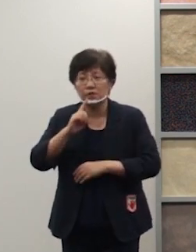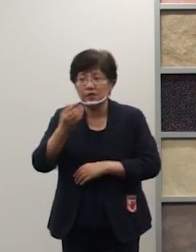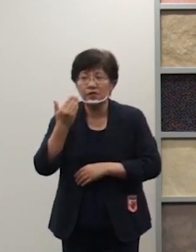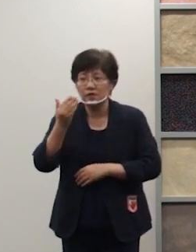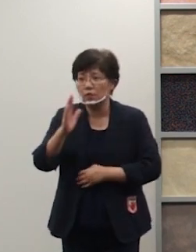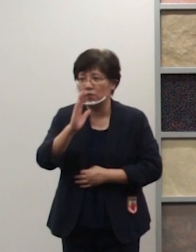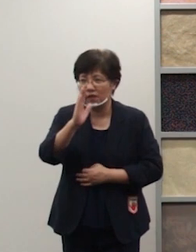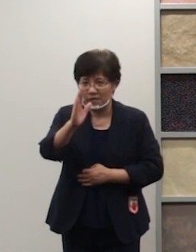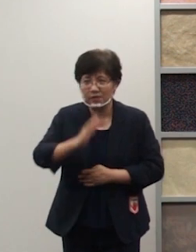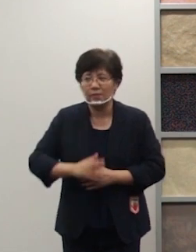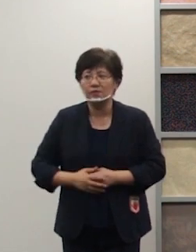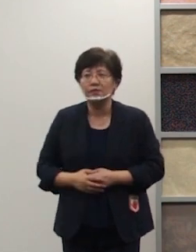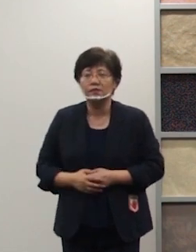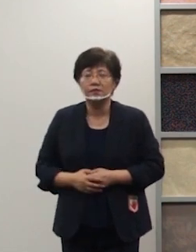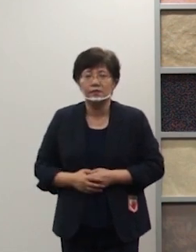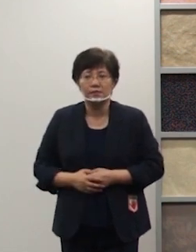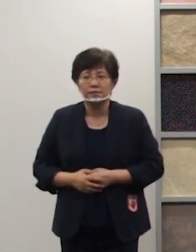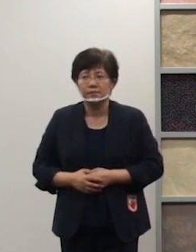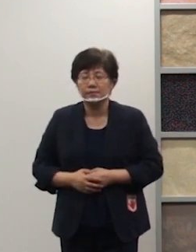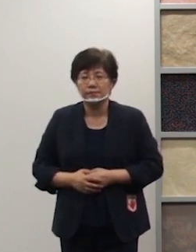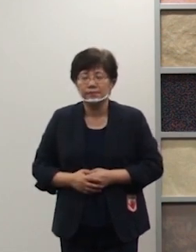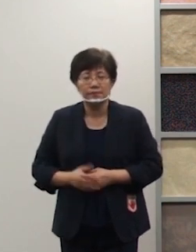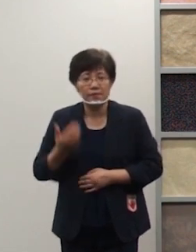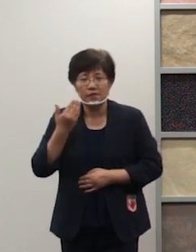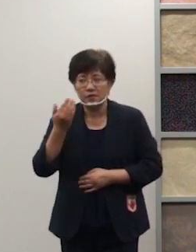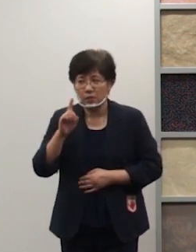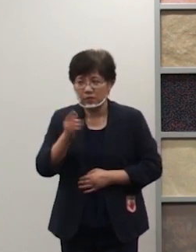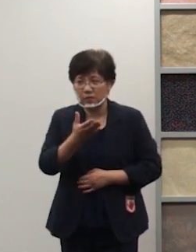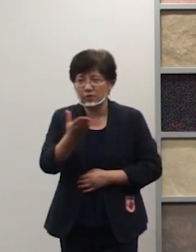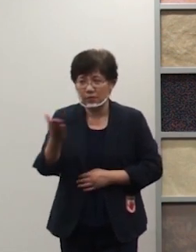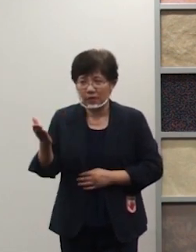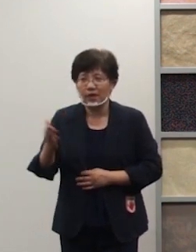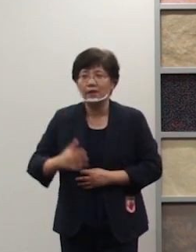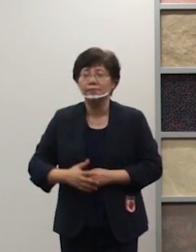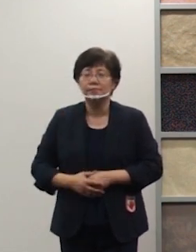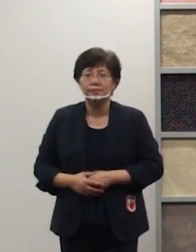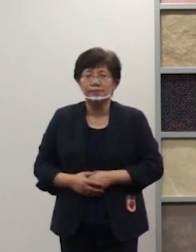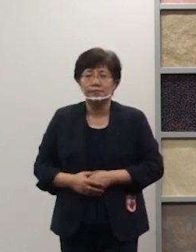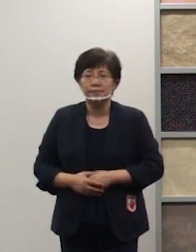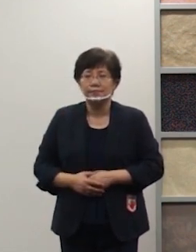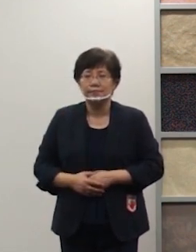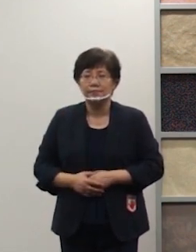で質問をお願いいたします。質問をお聞きいたします。いかがでしょうか。